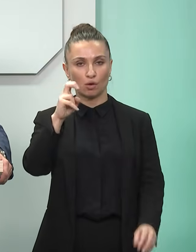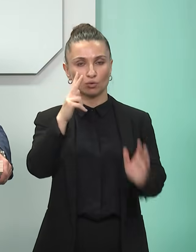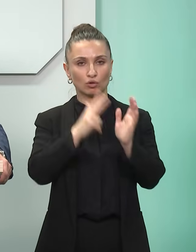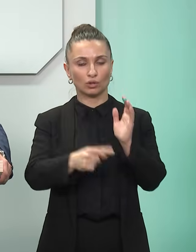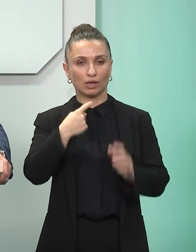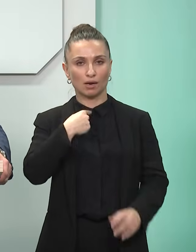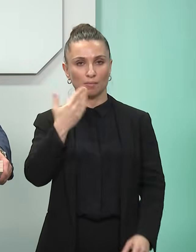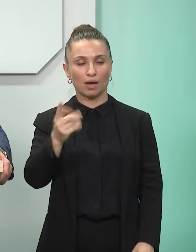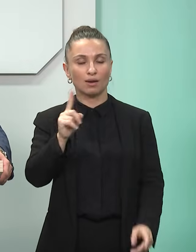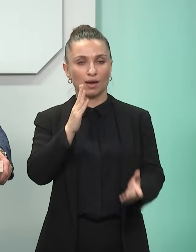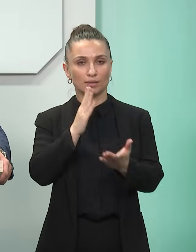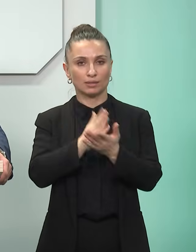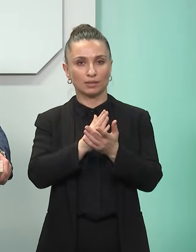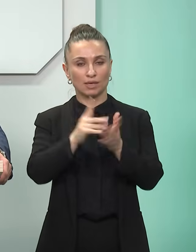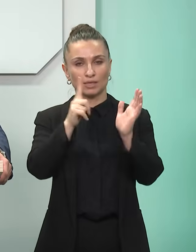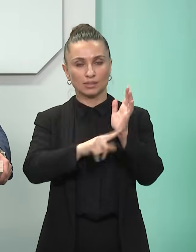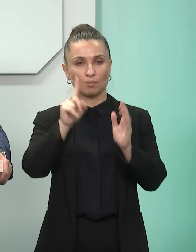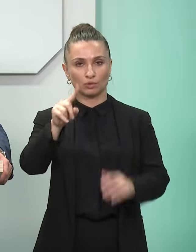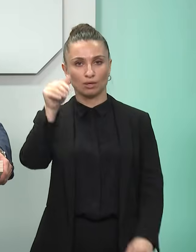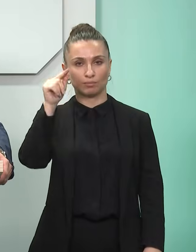210280 ხმა რაც გახლავთ